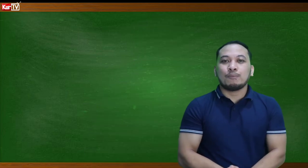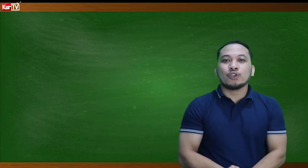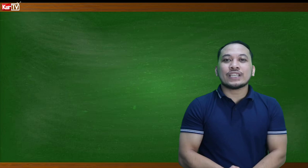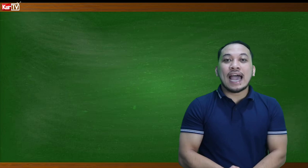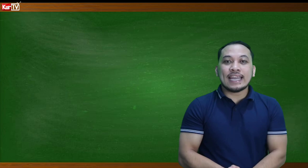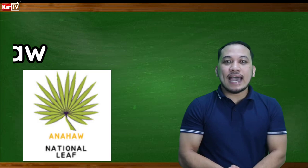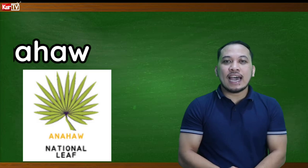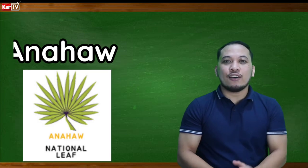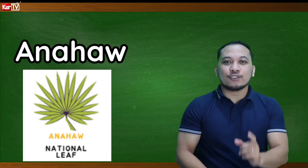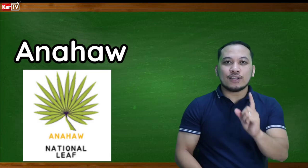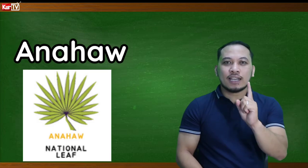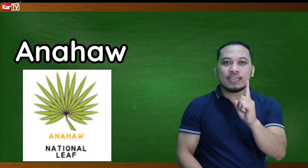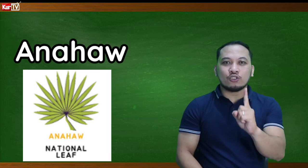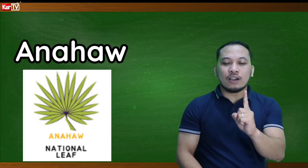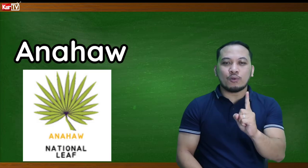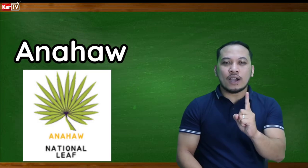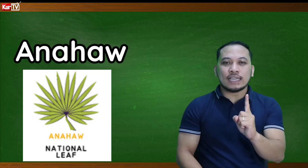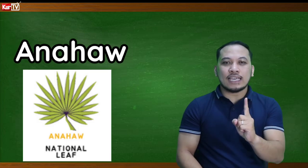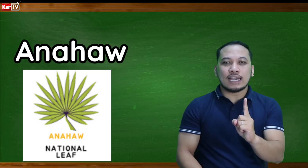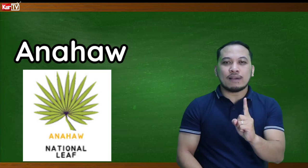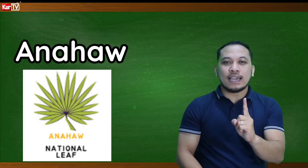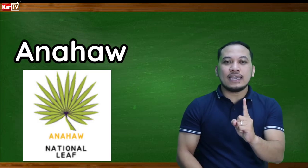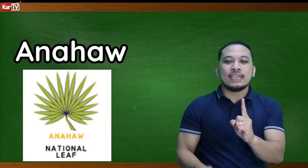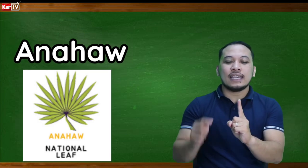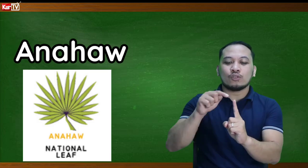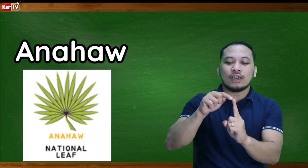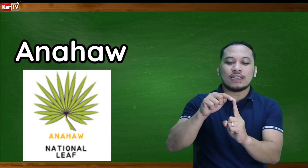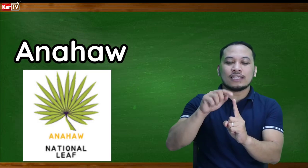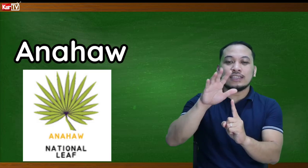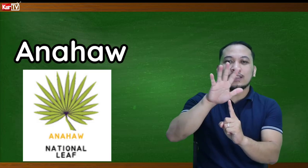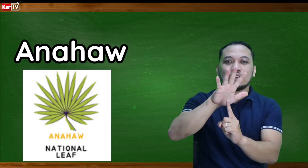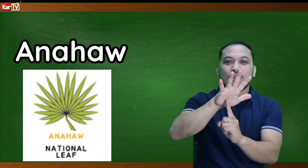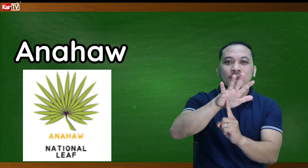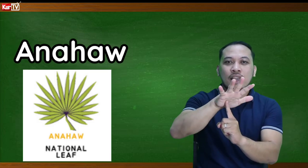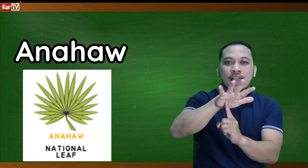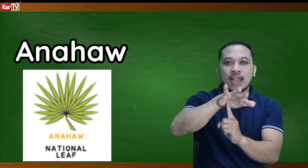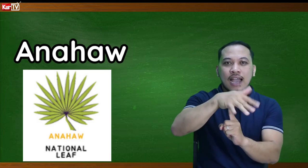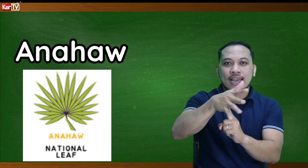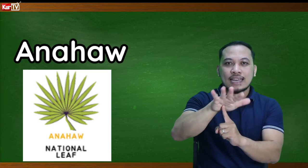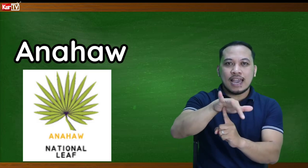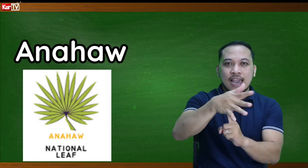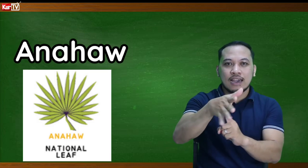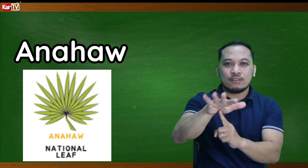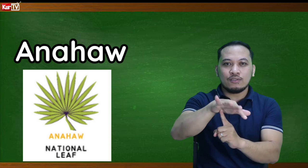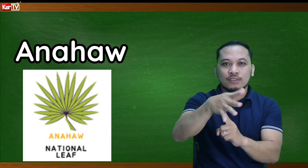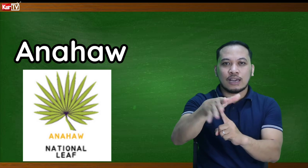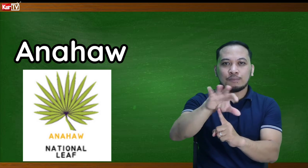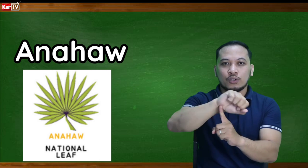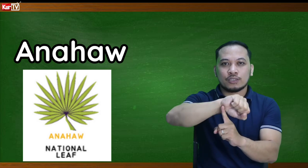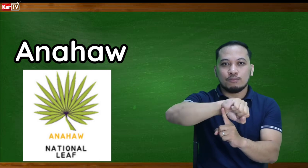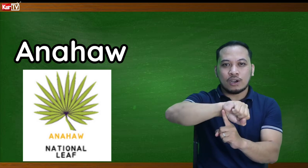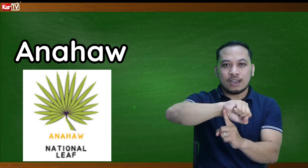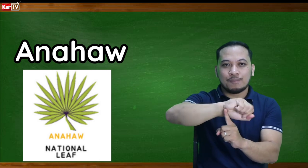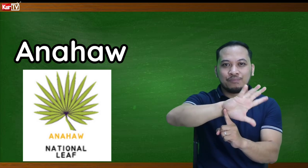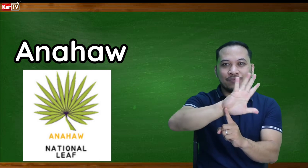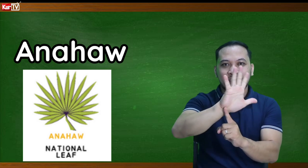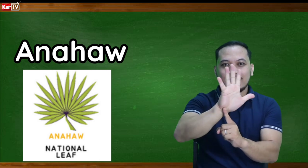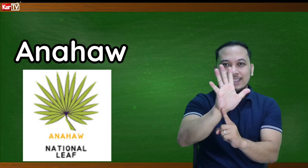Tapos, anahaw. So, nakaganito lang po ang ating kamay. Iganto lang natin dito. Anahaw. Tapos, buka.